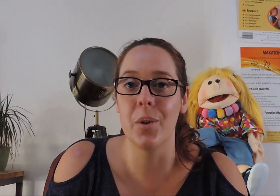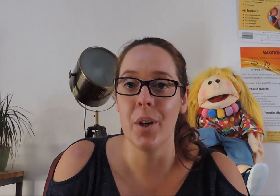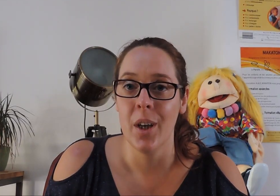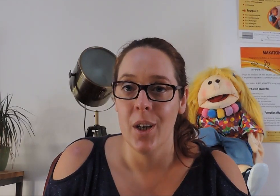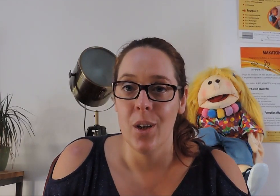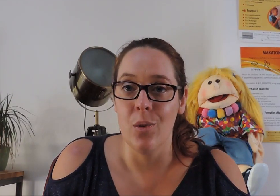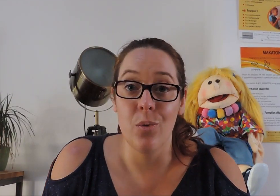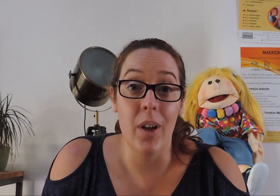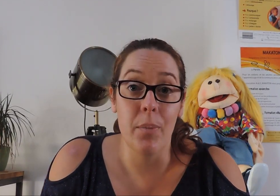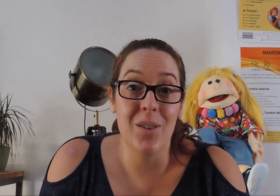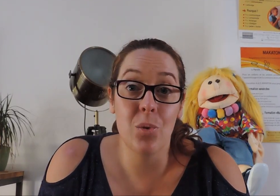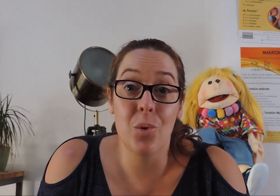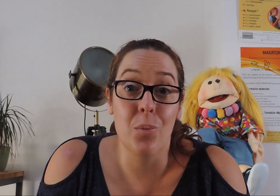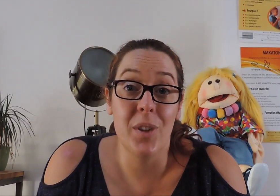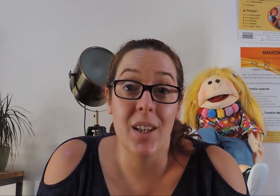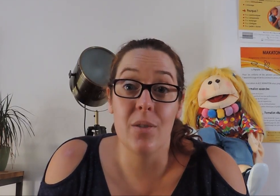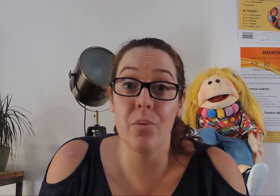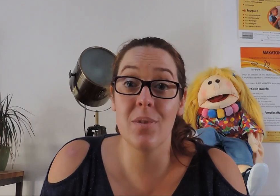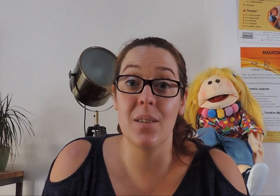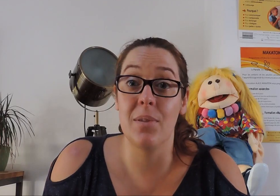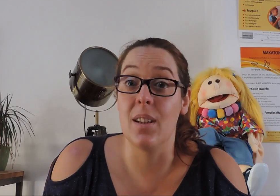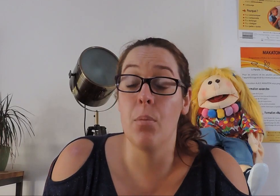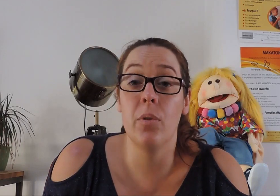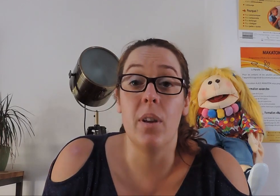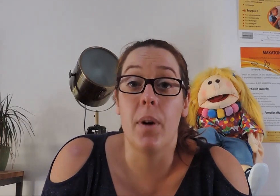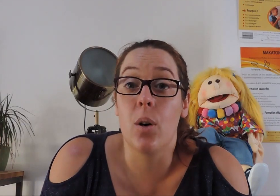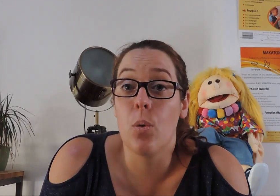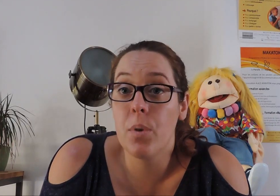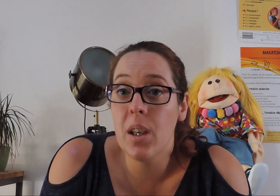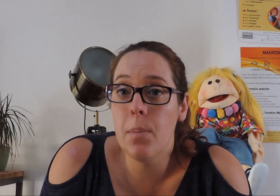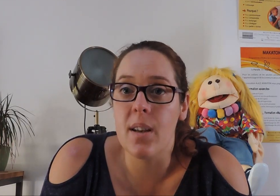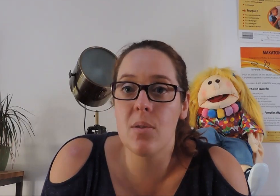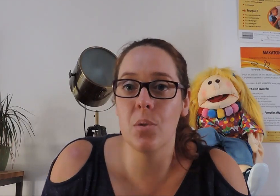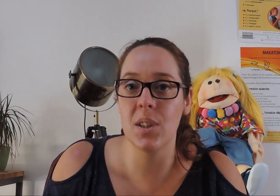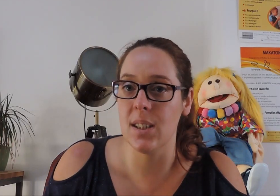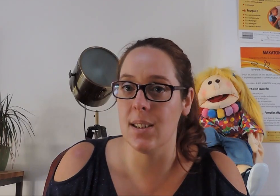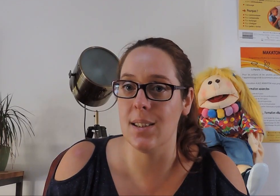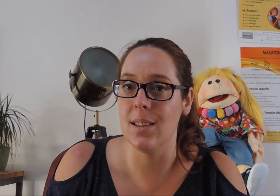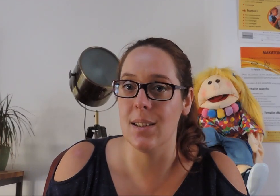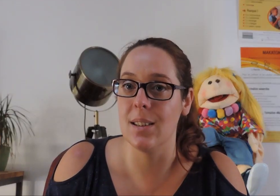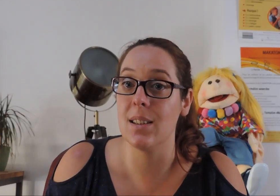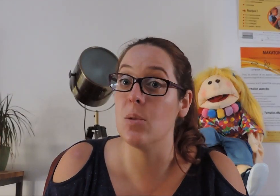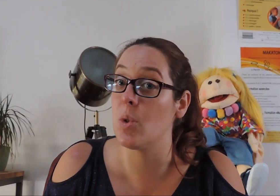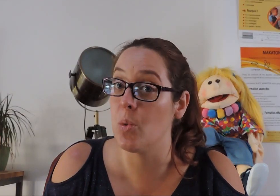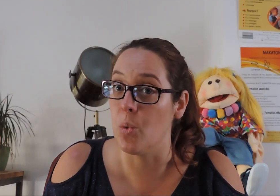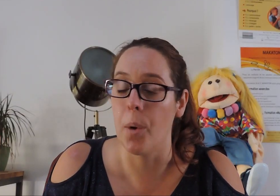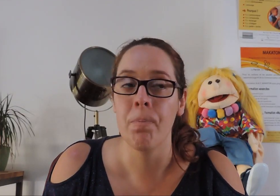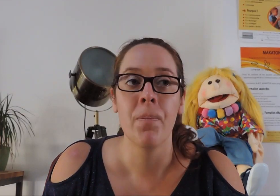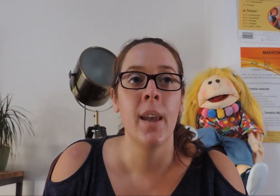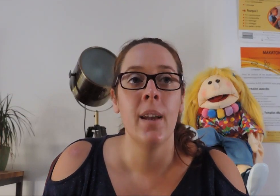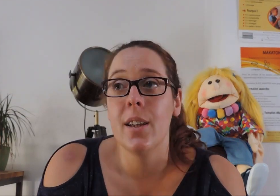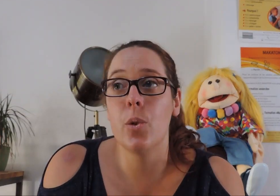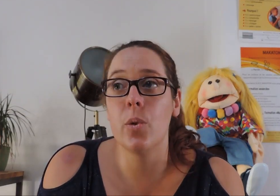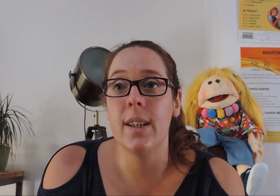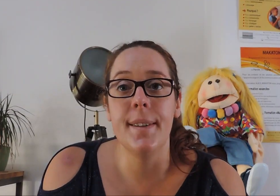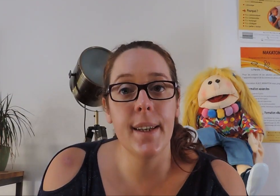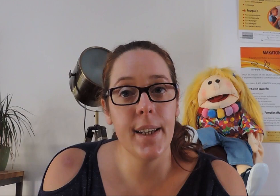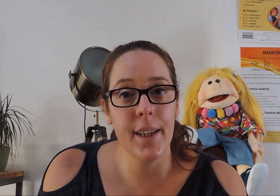méthode de communication si finalement on n pas compris par ceux qui nous entourent donc l'idée